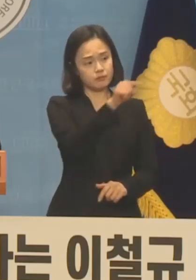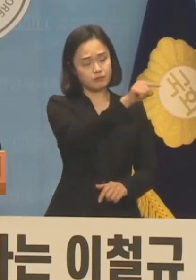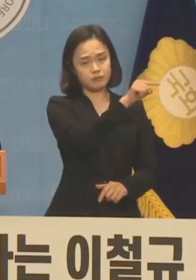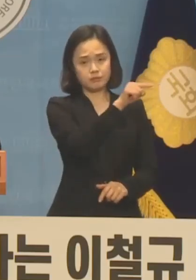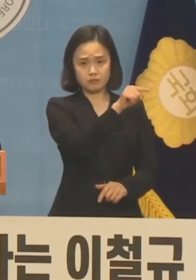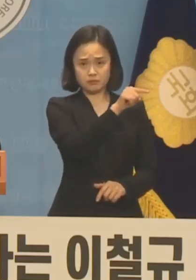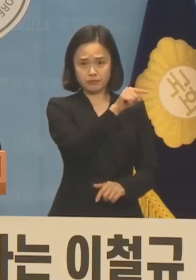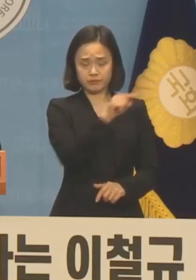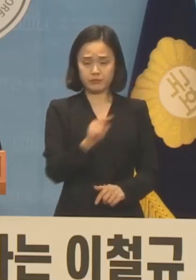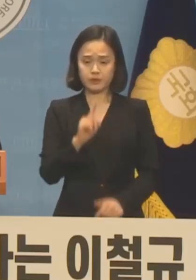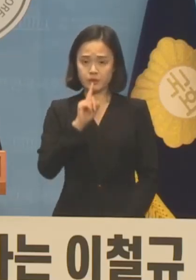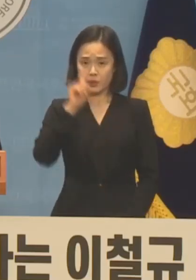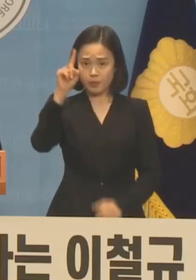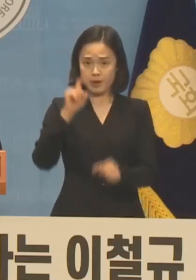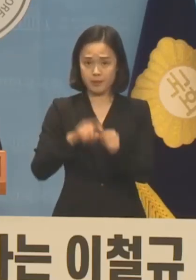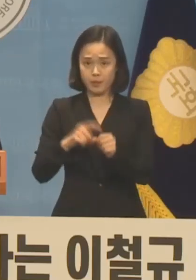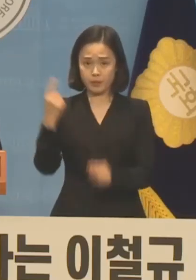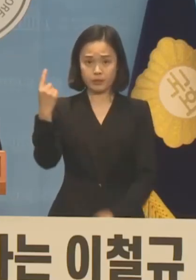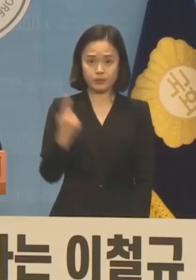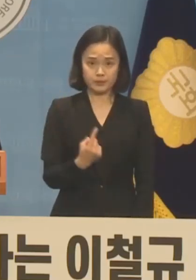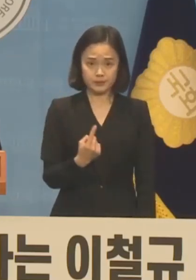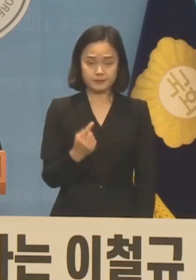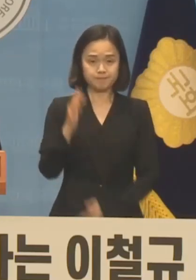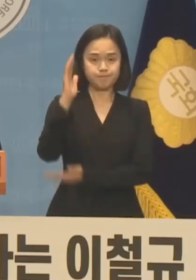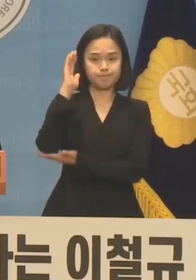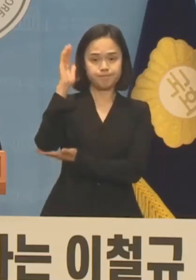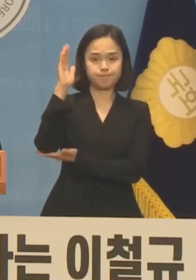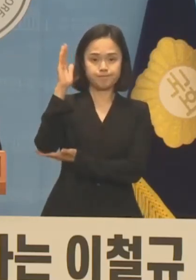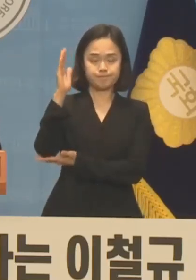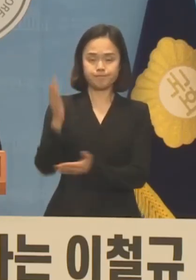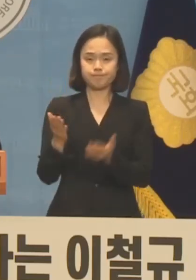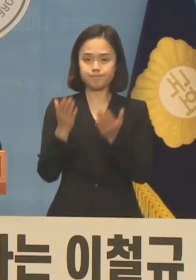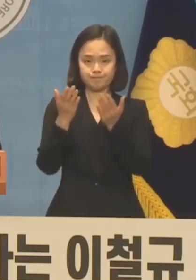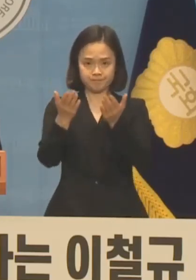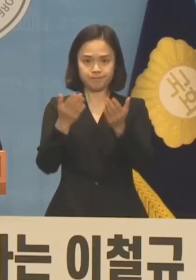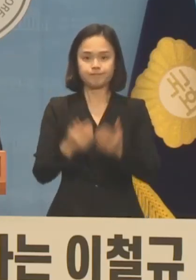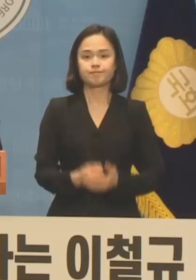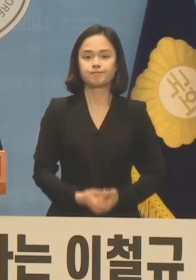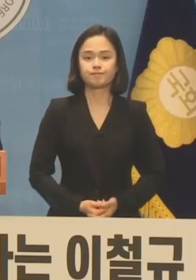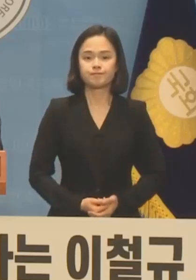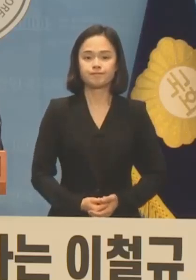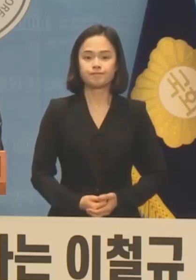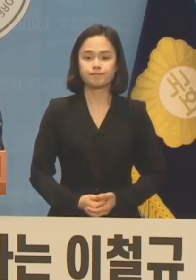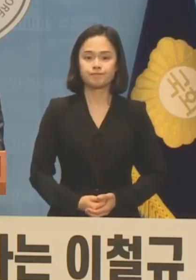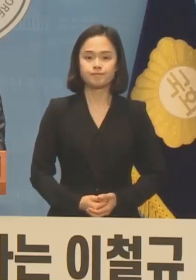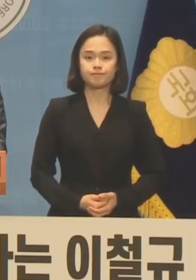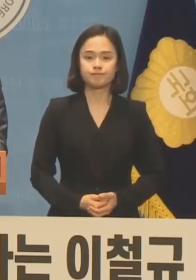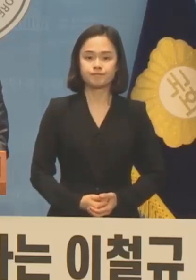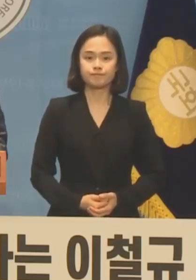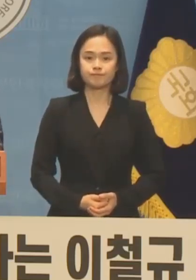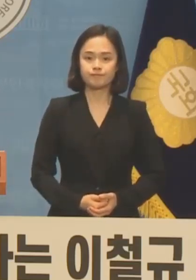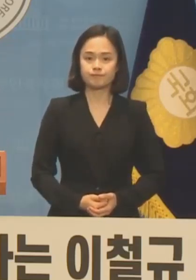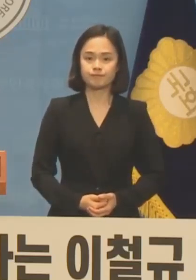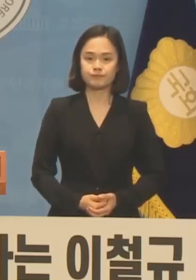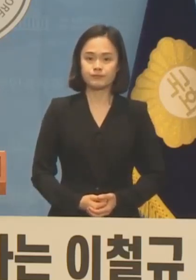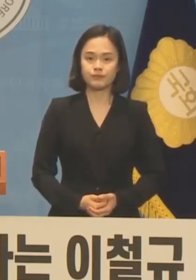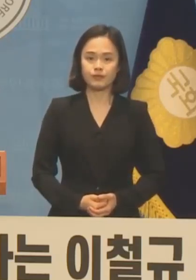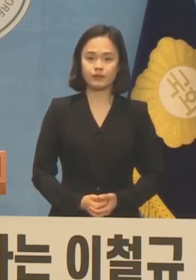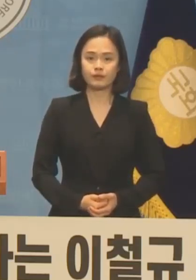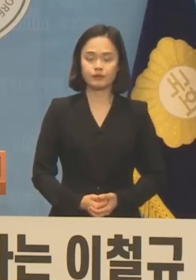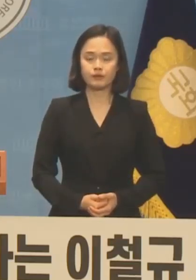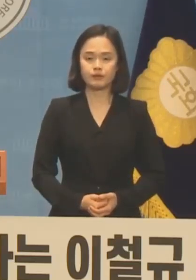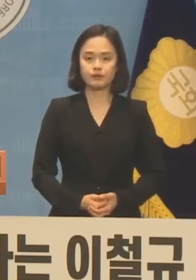김한매 대표님께서 이와 관련된 기자회견문을 낭독하시겠습니다.